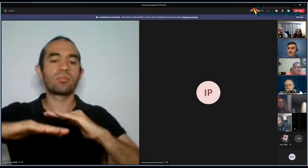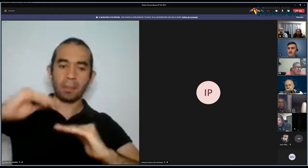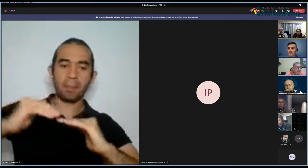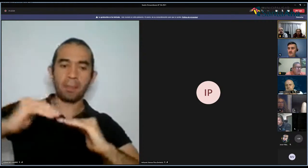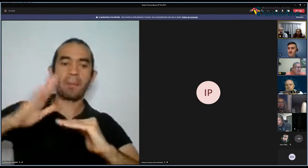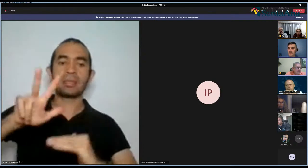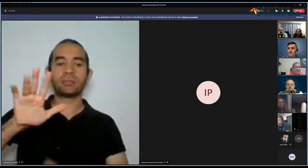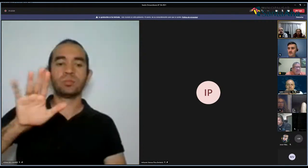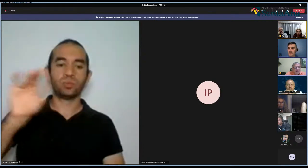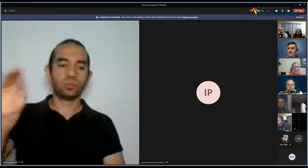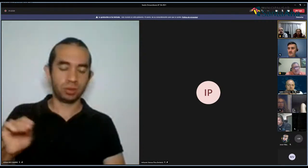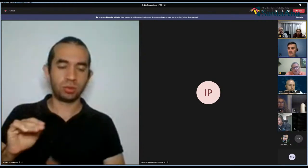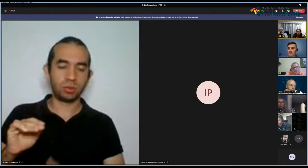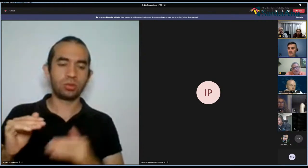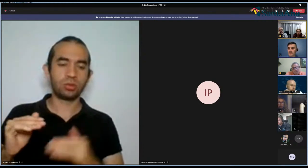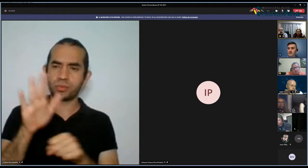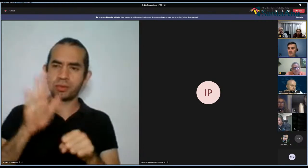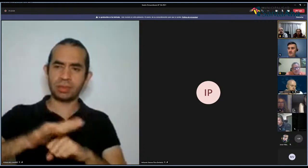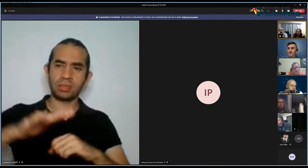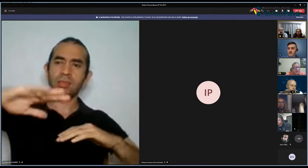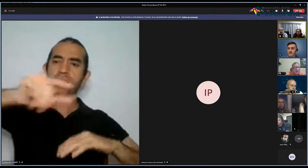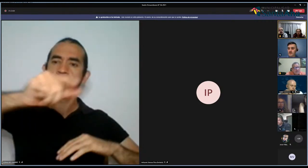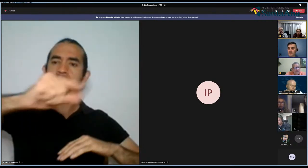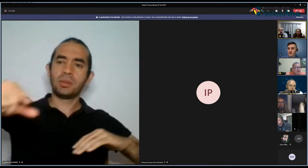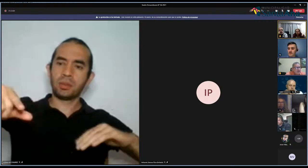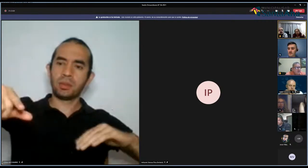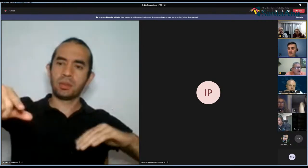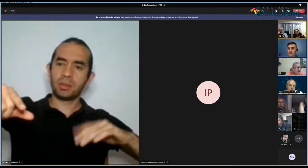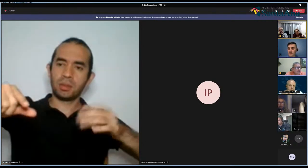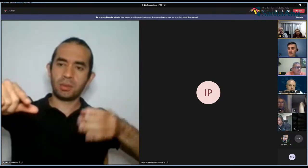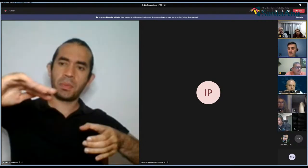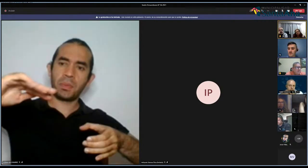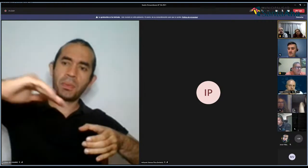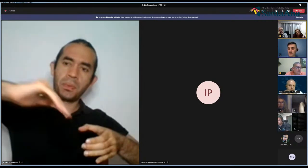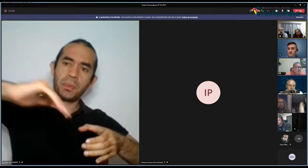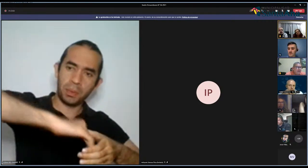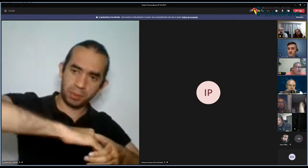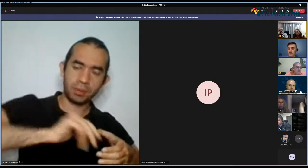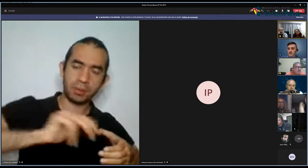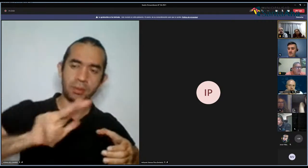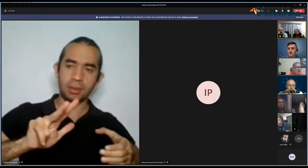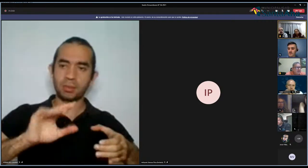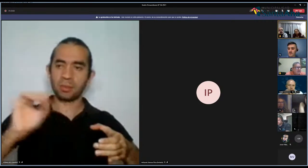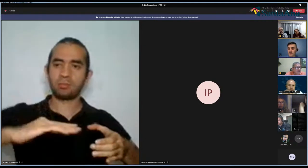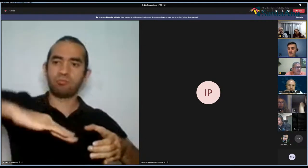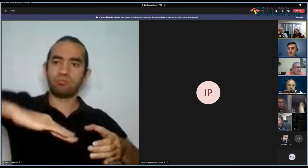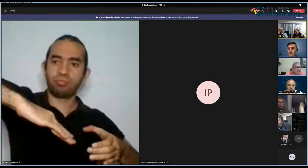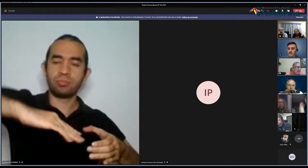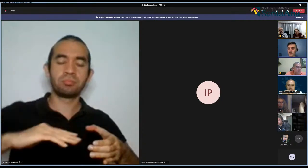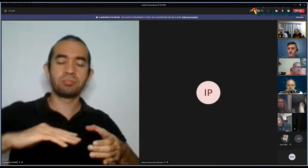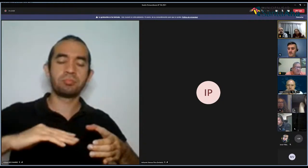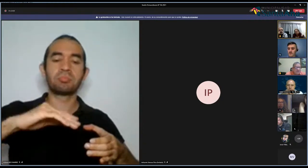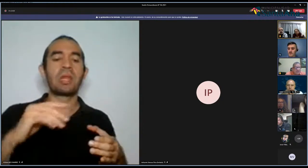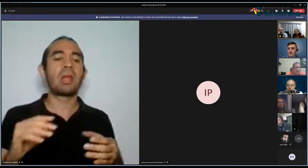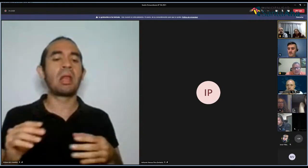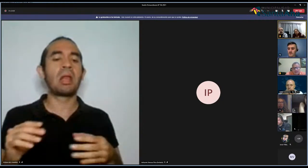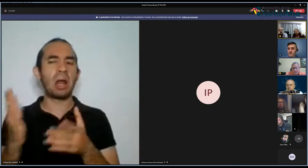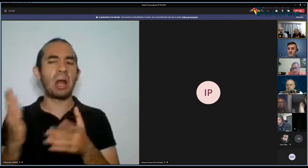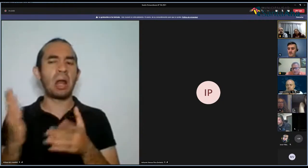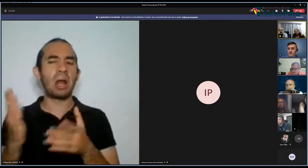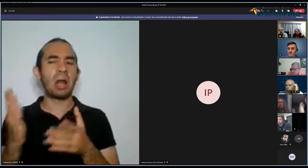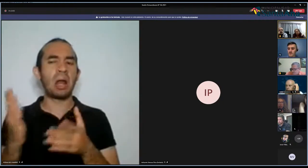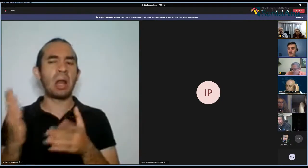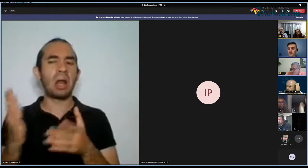parece a mí suficiente sima hemos hecho proyectos con con menos de ésta con un 3% diría